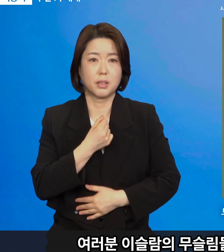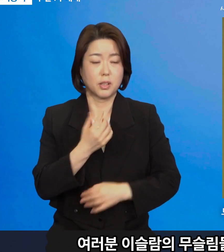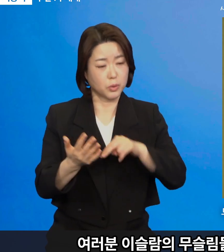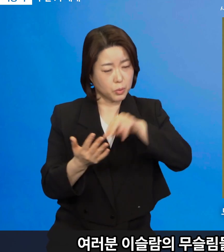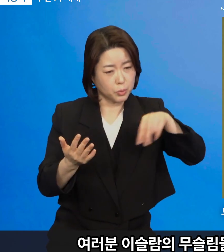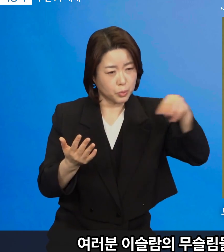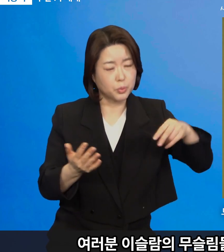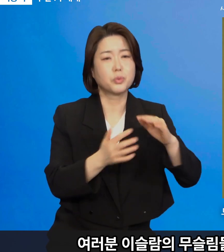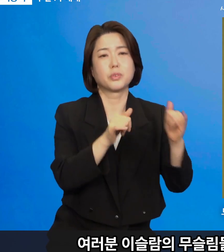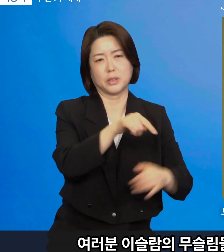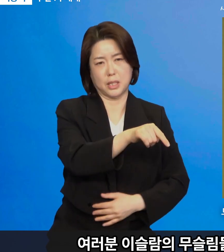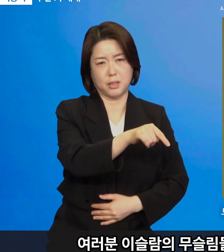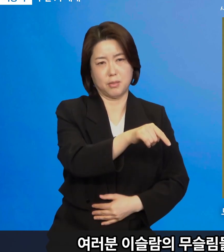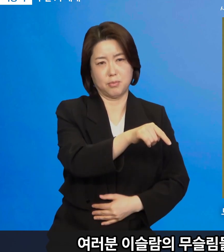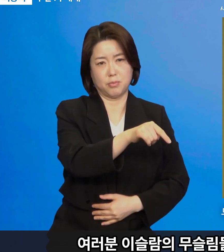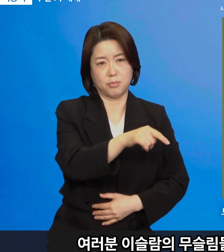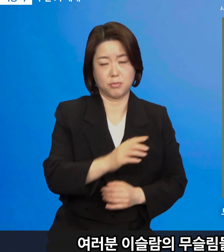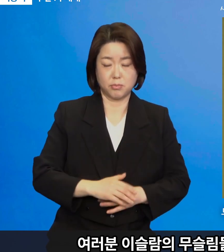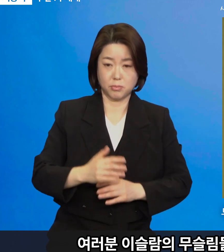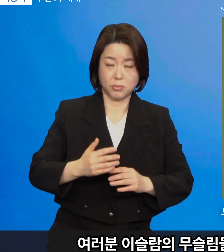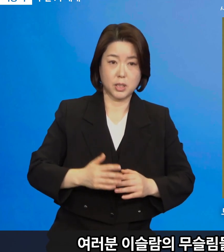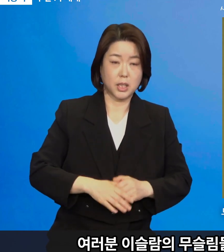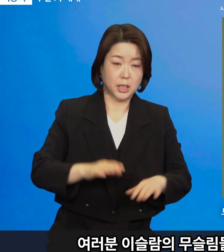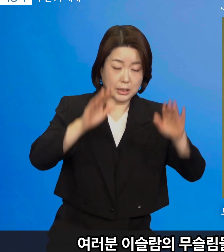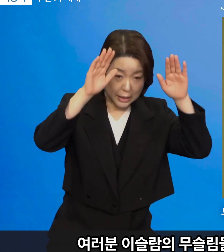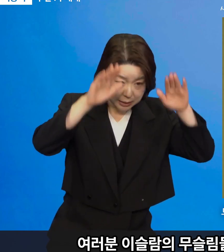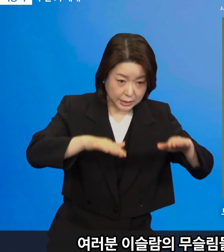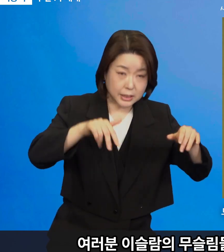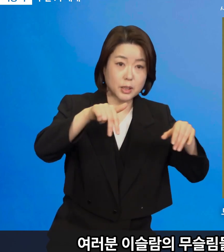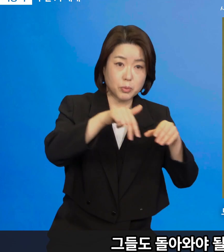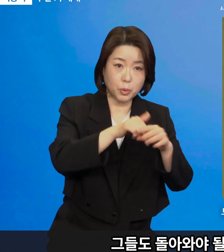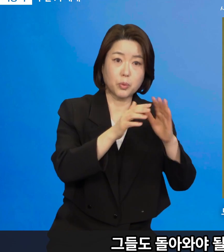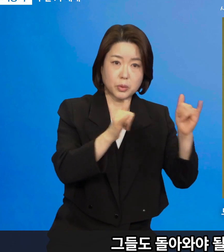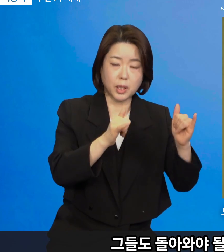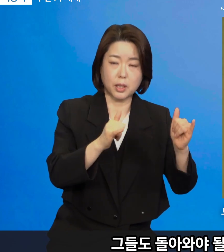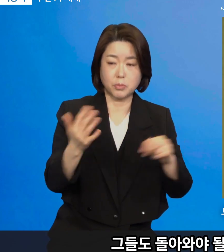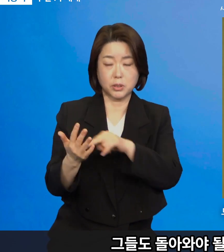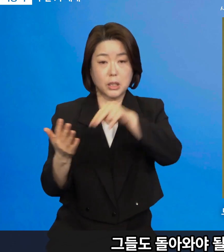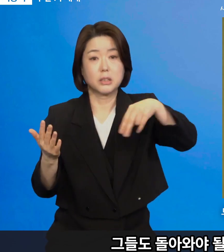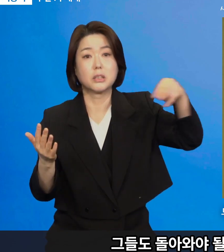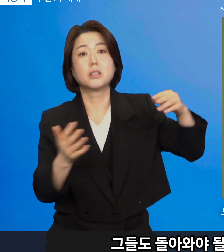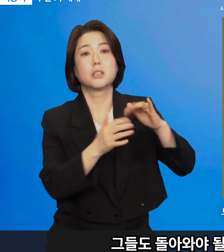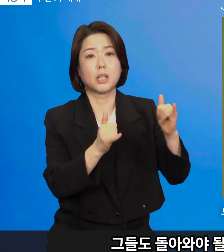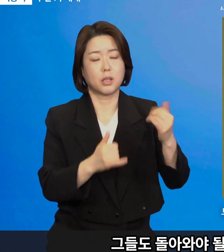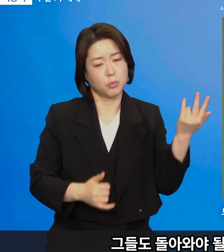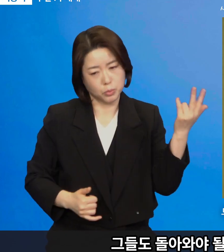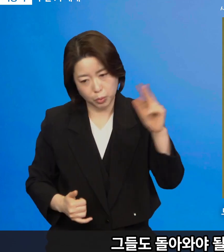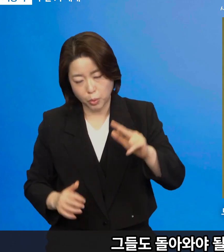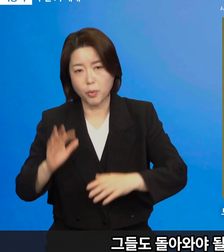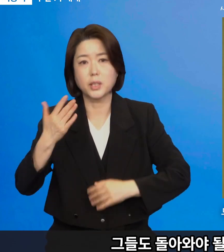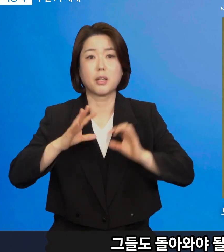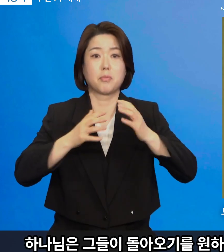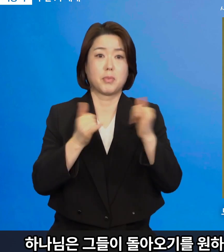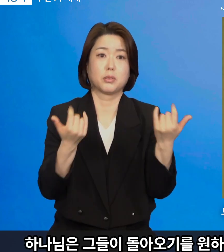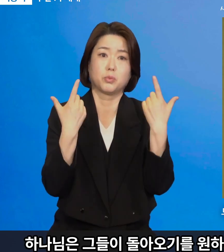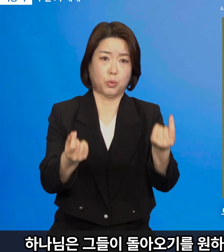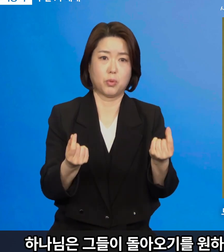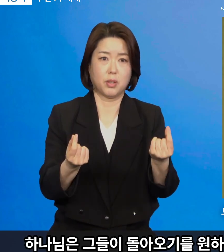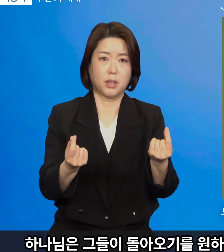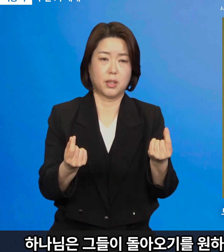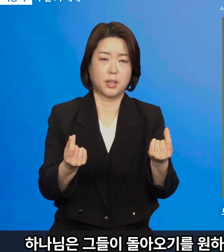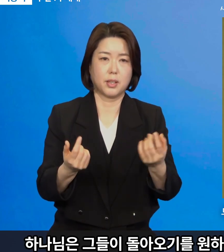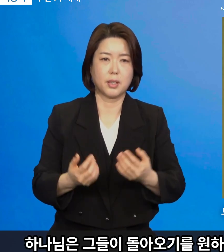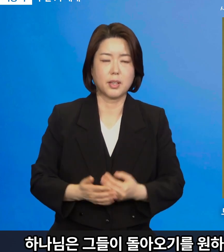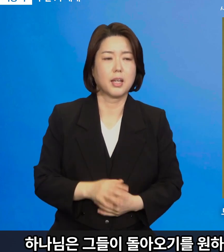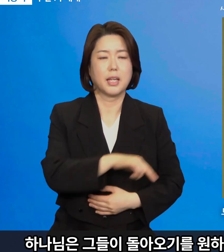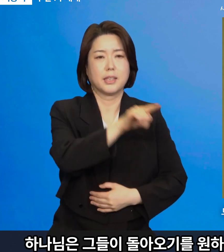여러분 이슬람의 무슬림들도 잃어버린 백성입니다. 그들도 돌아와야 될 백성이라고요 지금. 그러니까 하나님은